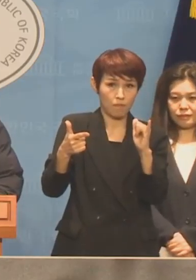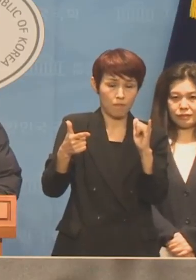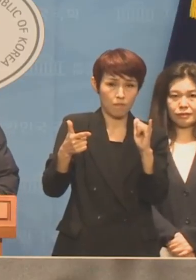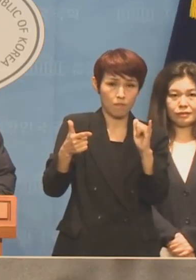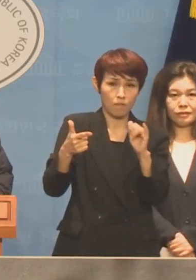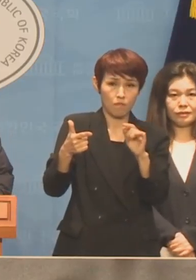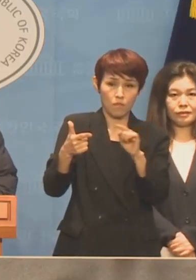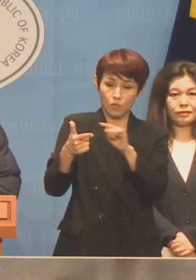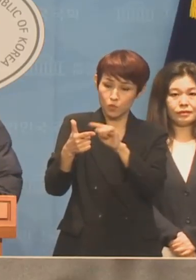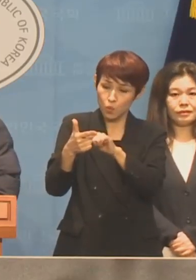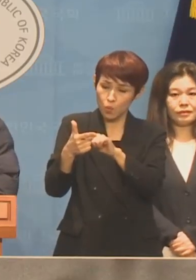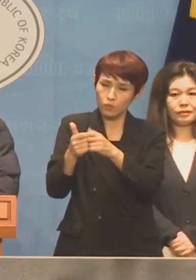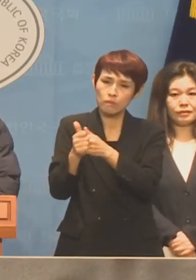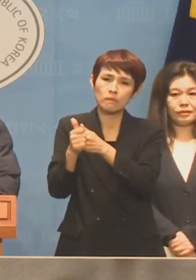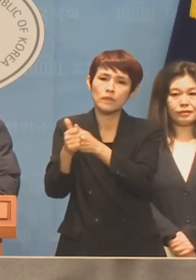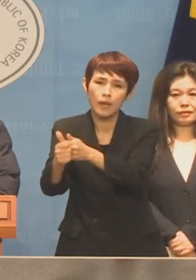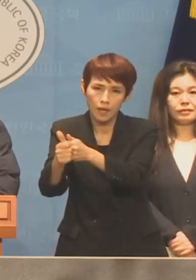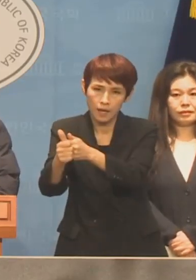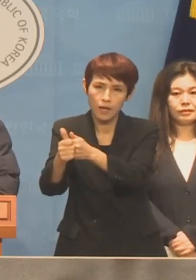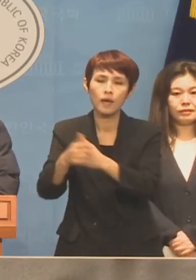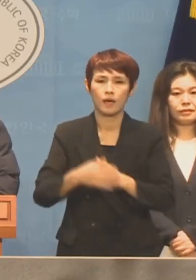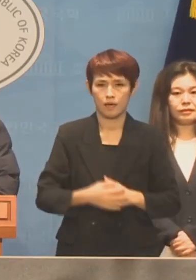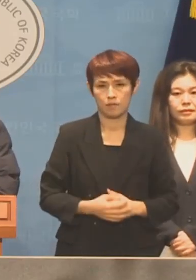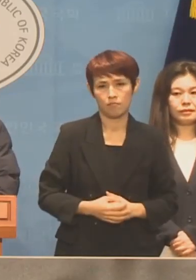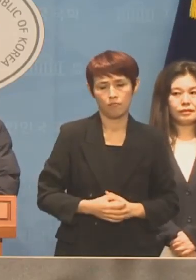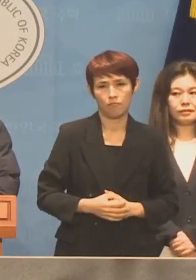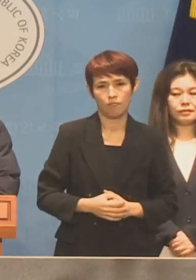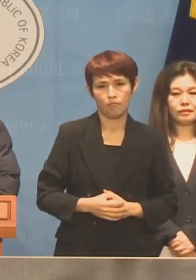총의 마음을 따라가게 돼 있어요.